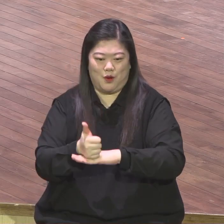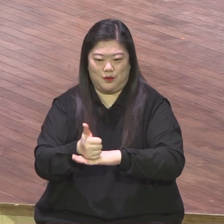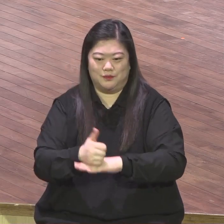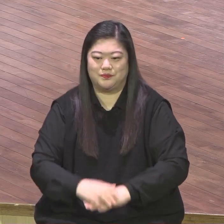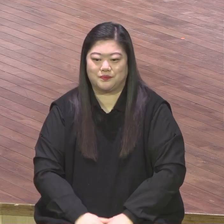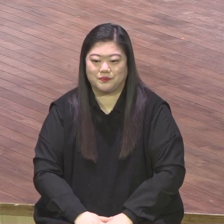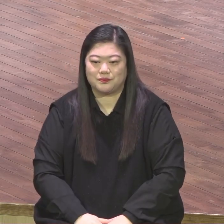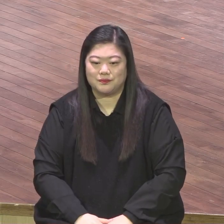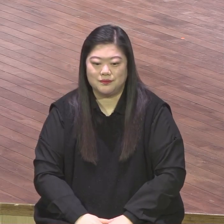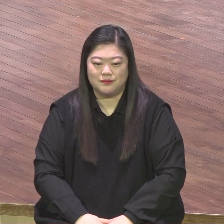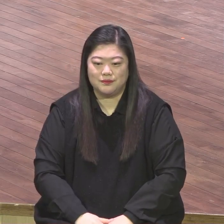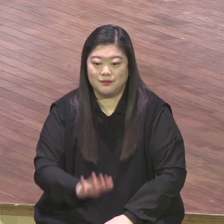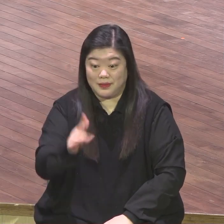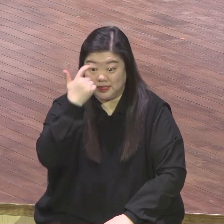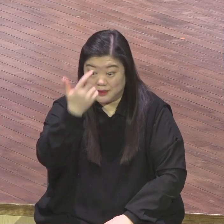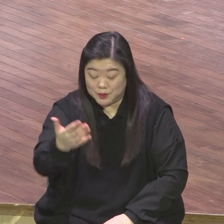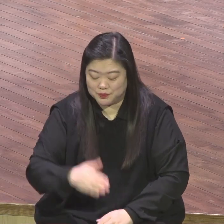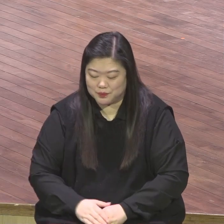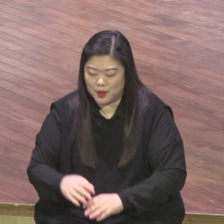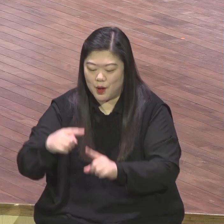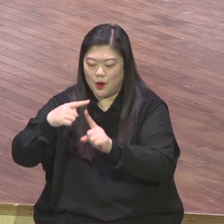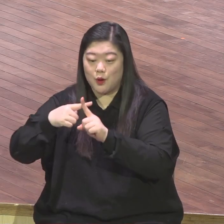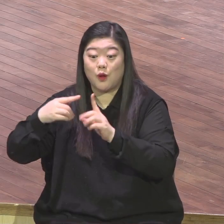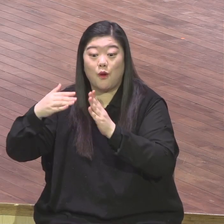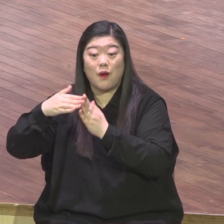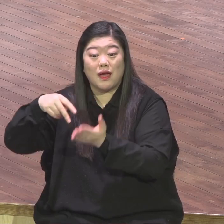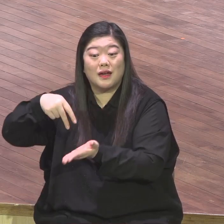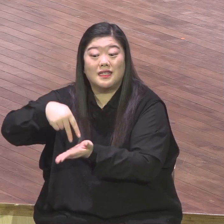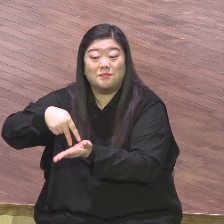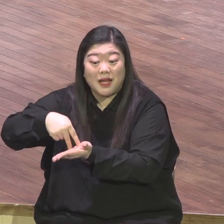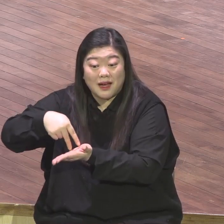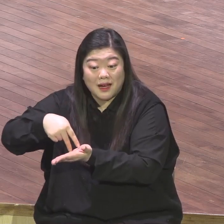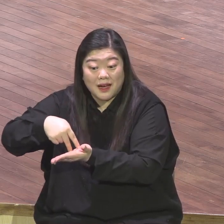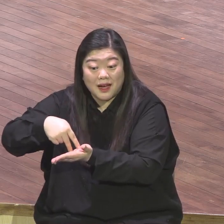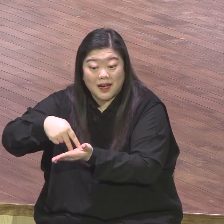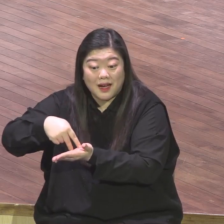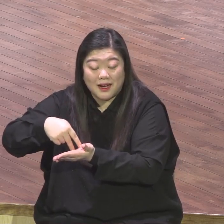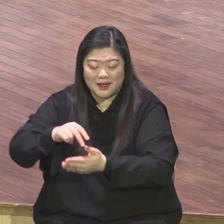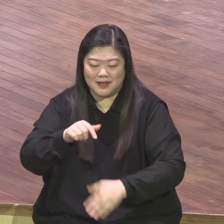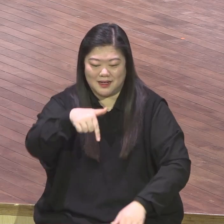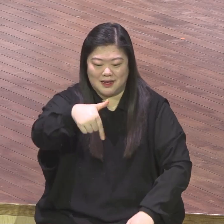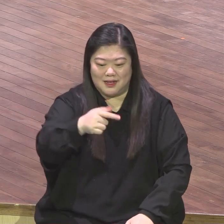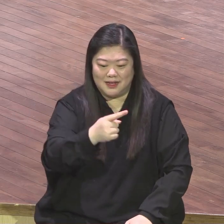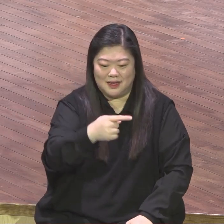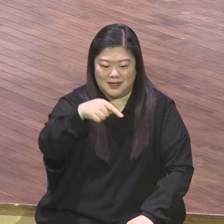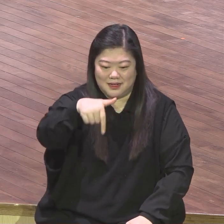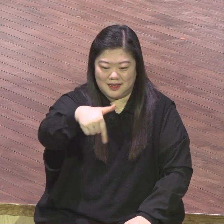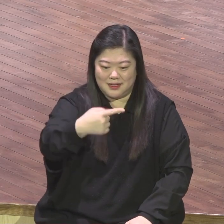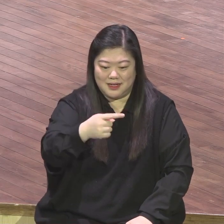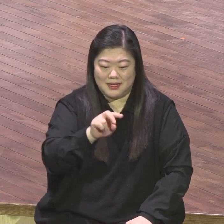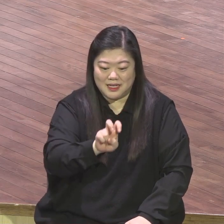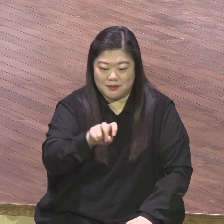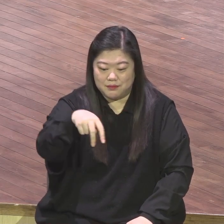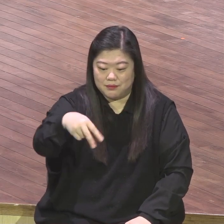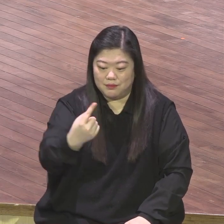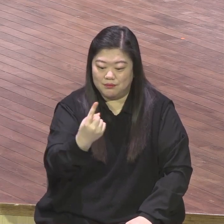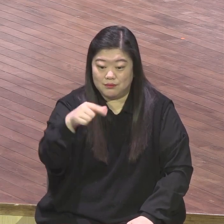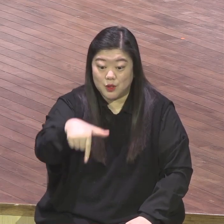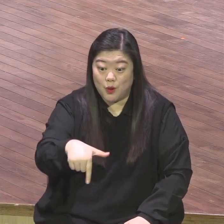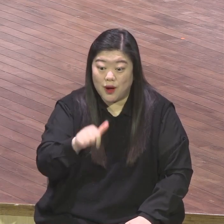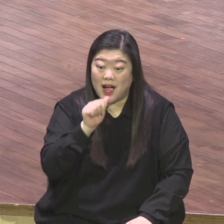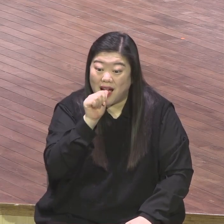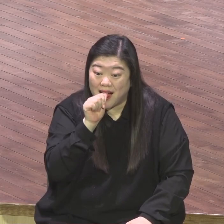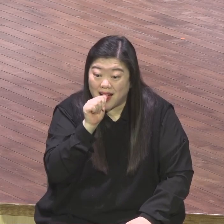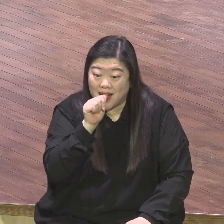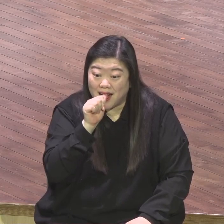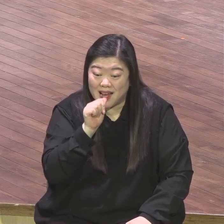결론입니다. 교회에서 제일 좋아하는 금속이 있는데 이거 뭐라고 생각하세요? 금속. 아마 여러분 금속하면 금이잖아요. 금이라고 생각할